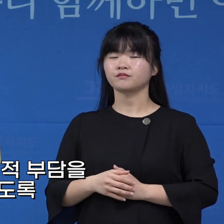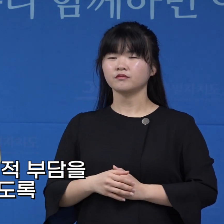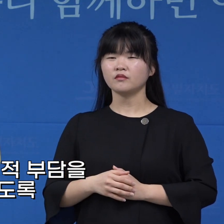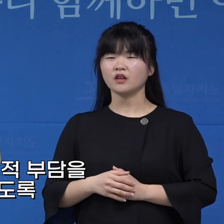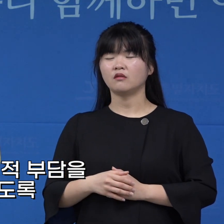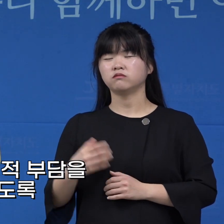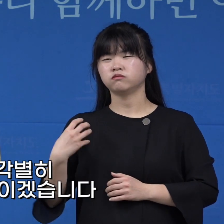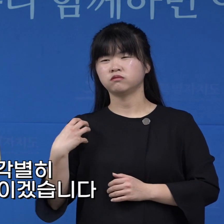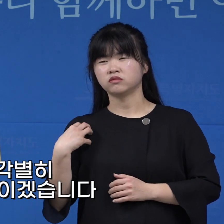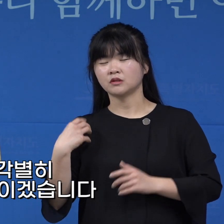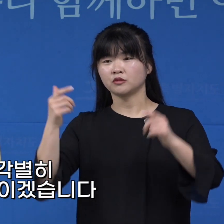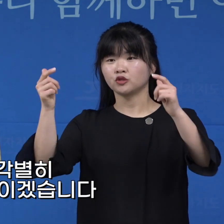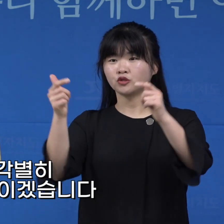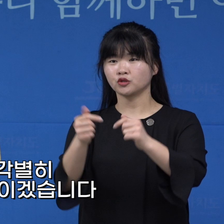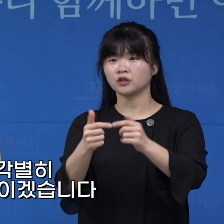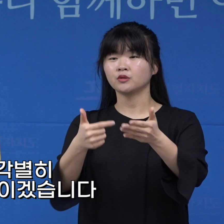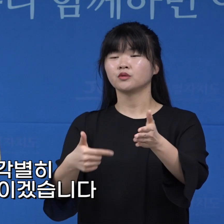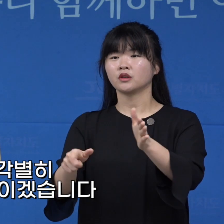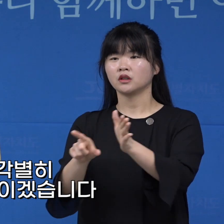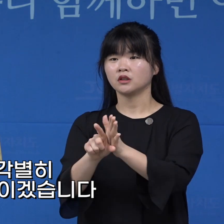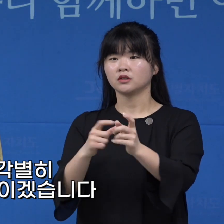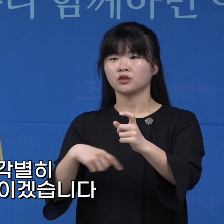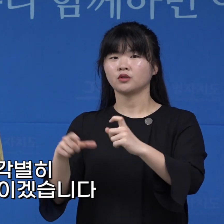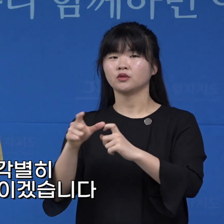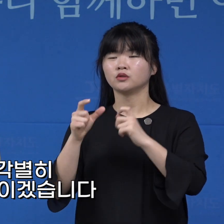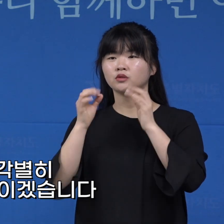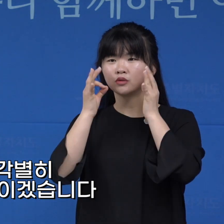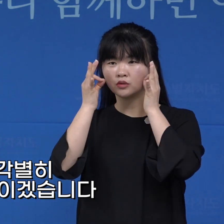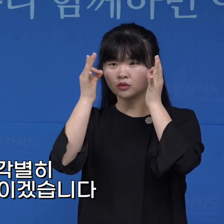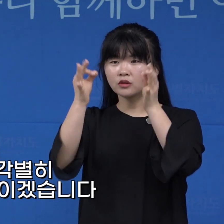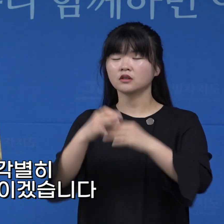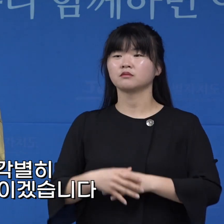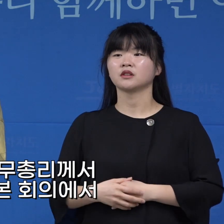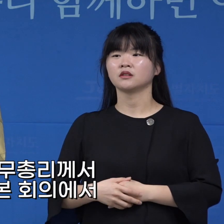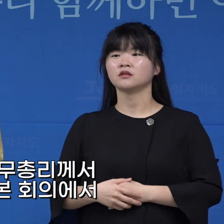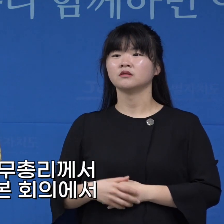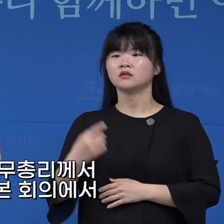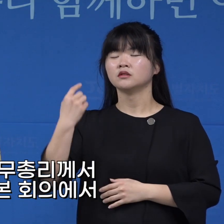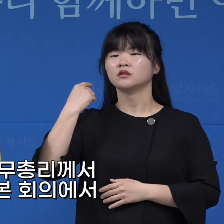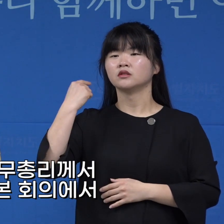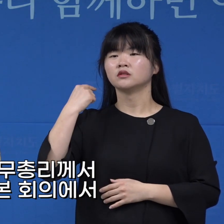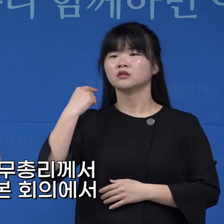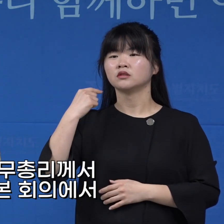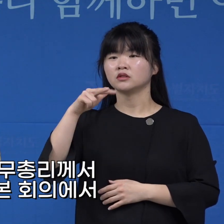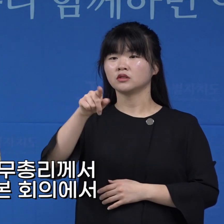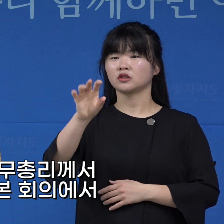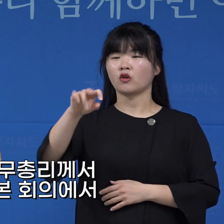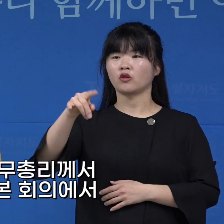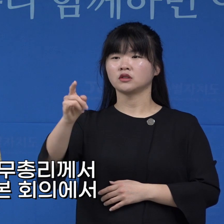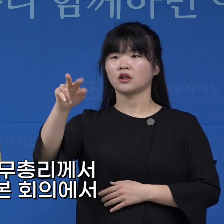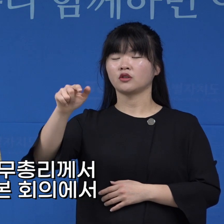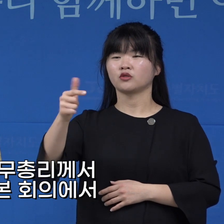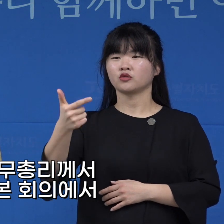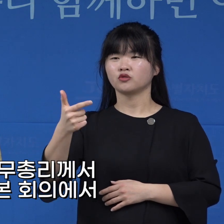심리적인 부담을 덜 수 있도록 저희들이 각별히 더 노력을 기울이겠습니다. 어제 정세균